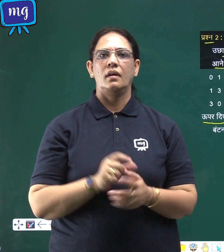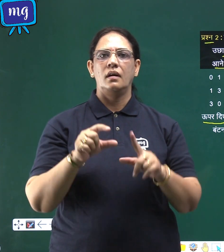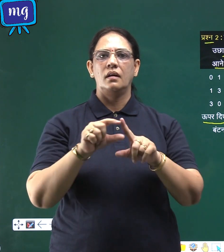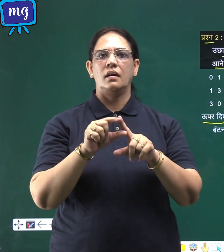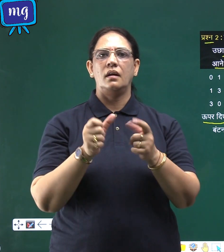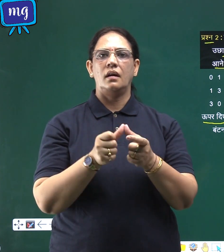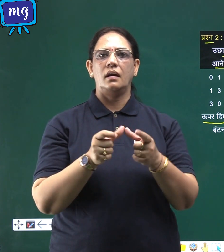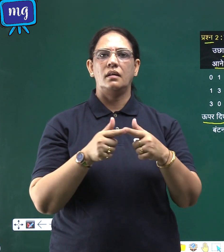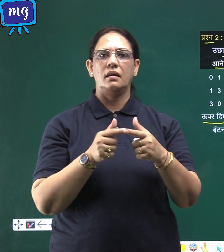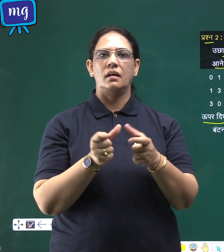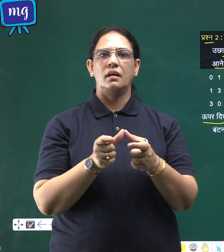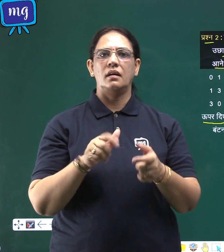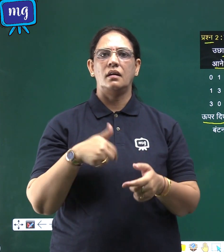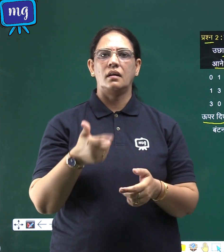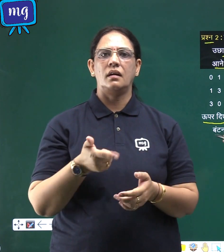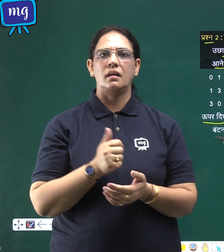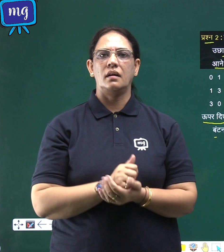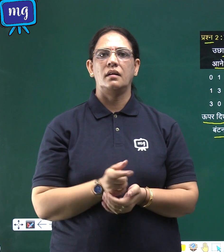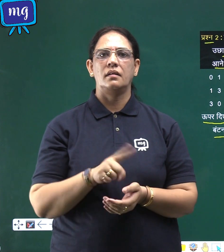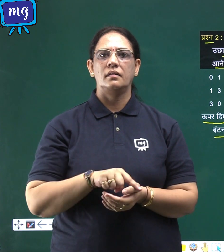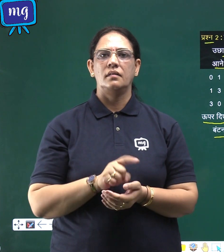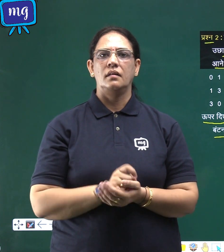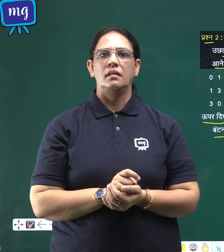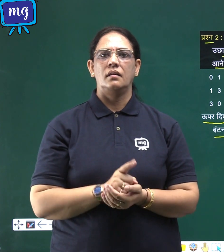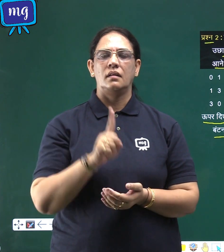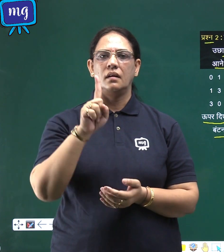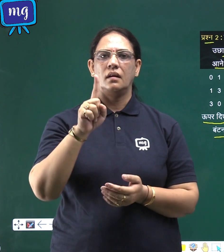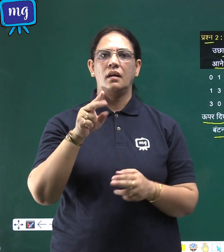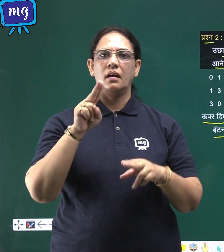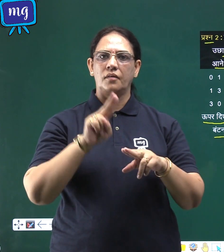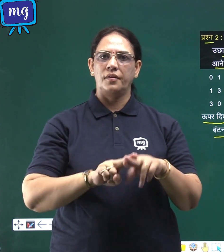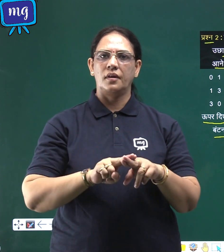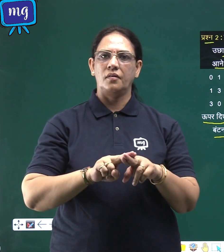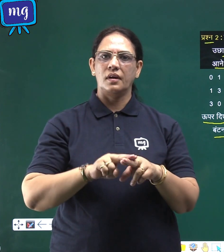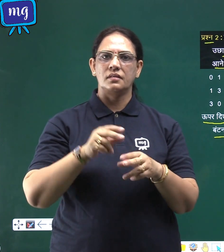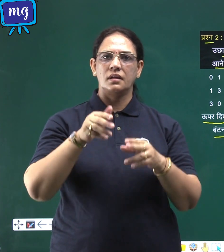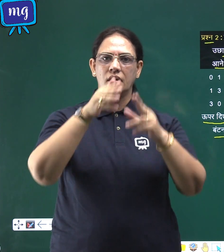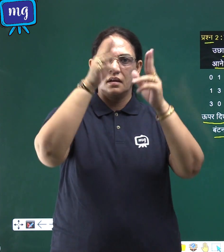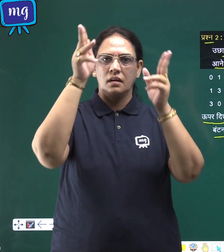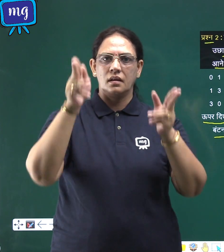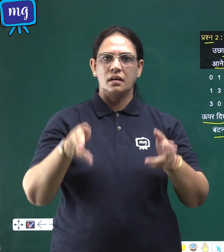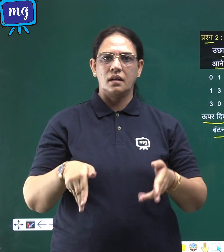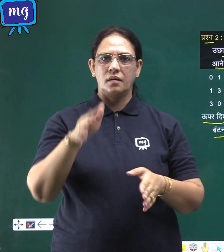लिए एक बारम बार दा बंटन सार नी